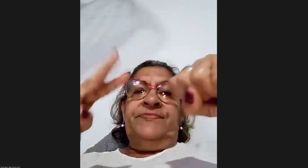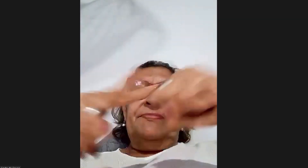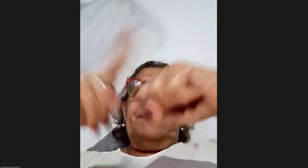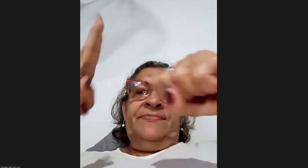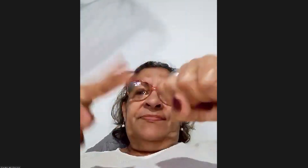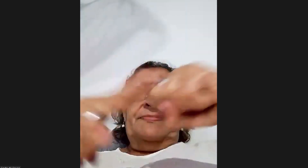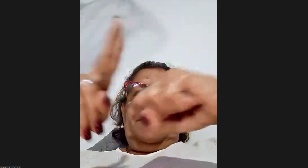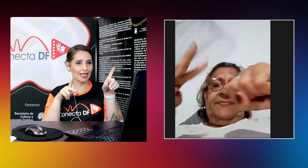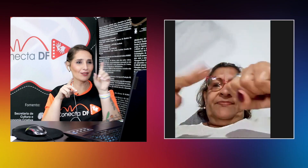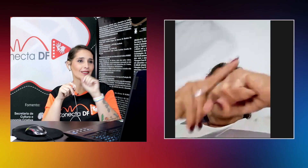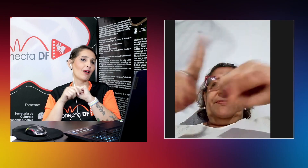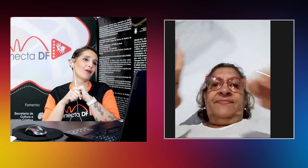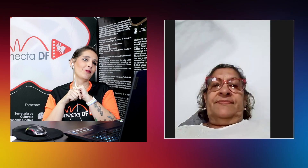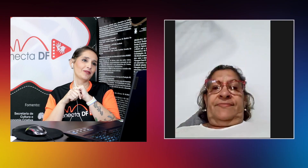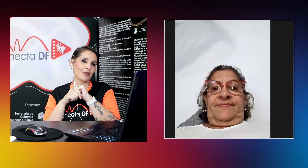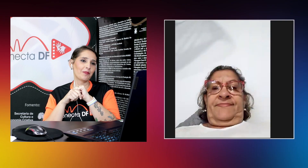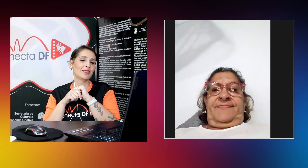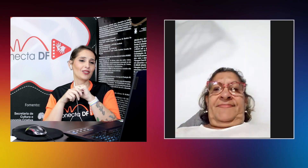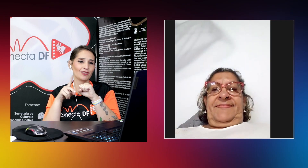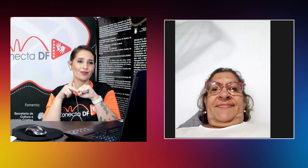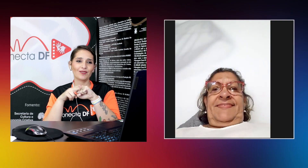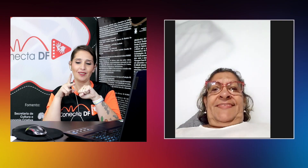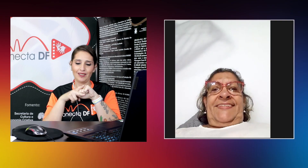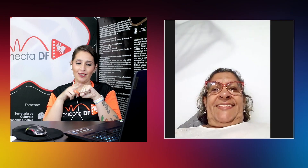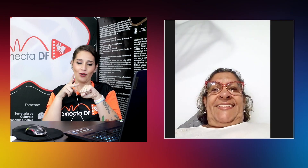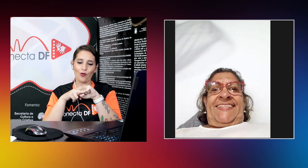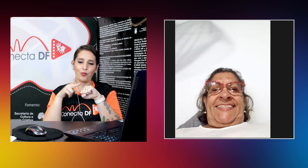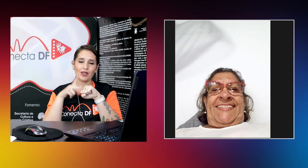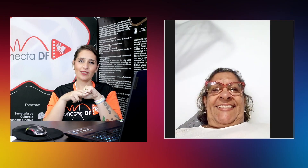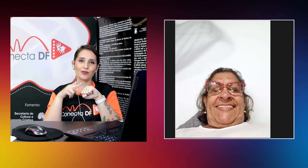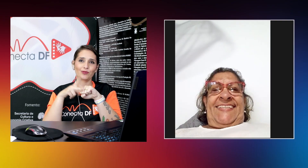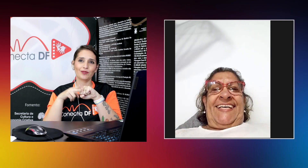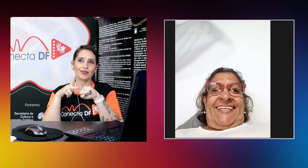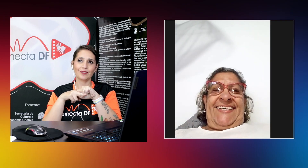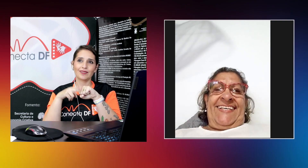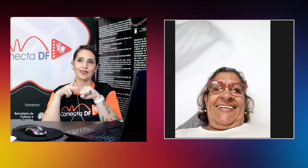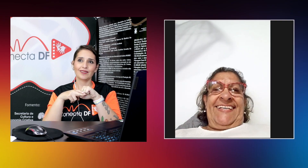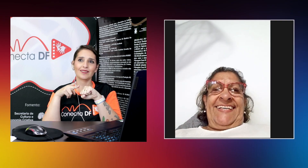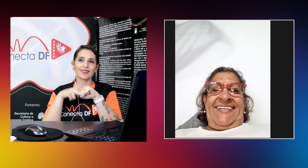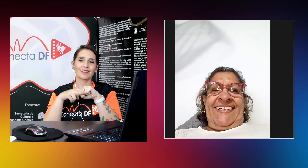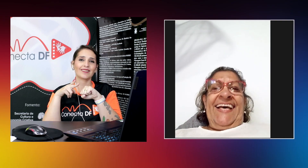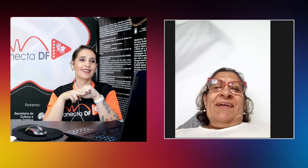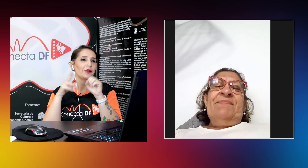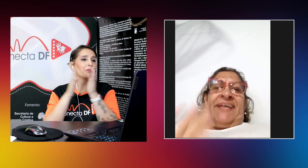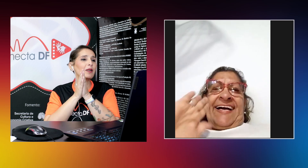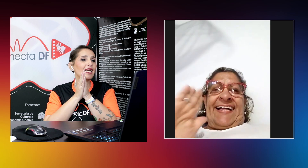Isso mesmo. Esse era o sinal que eu tinha aprendido. Cupuaçu.